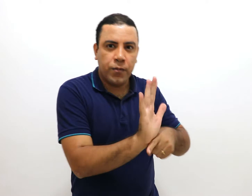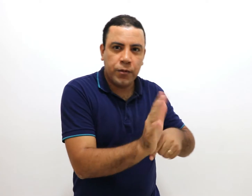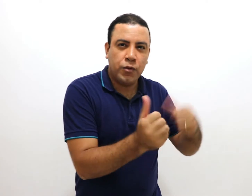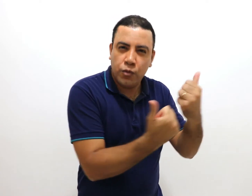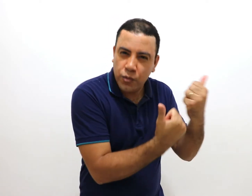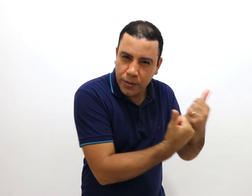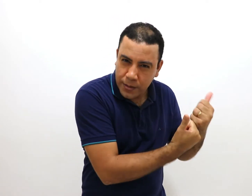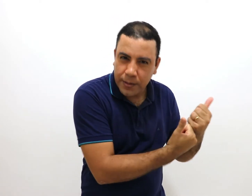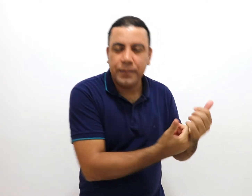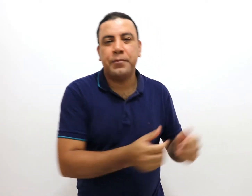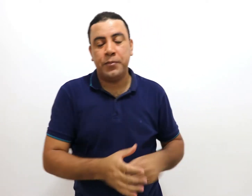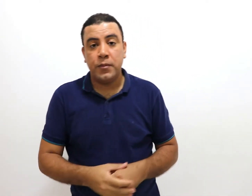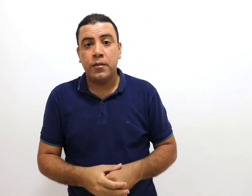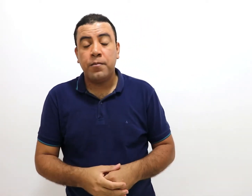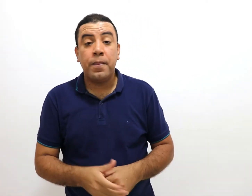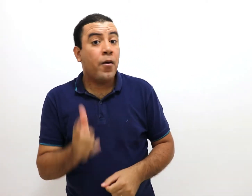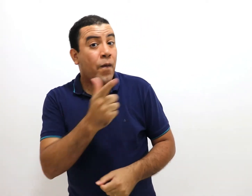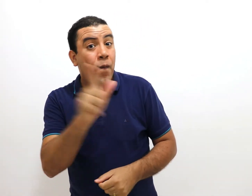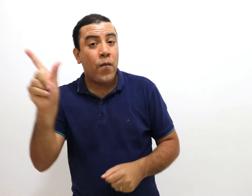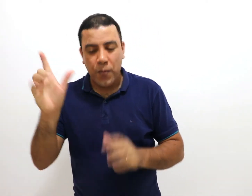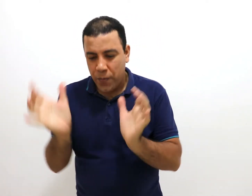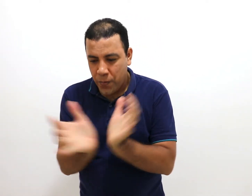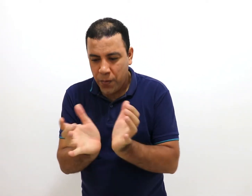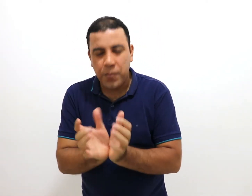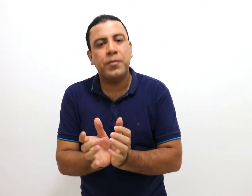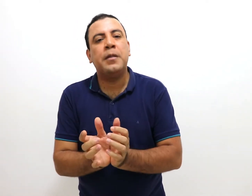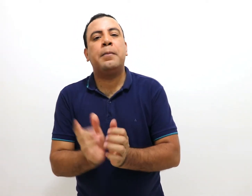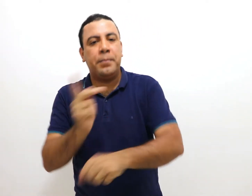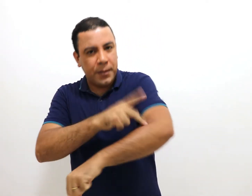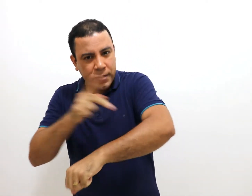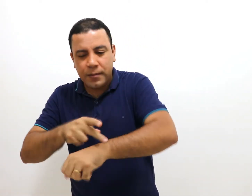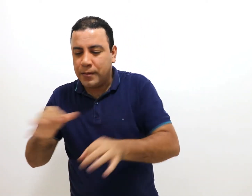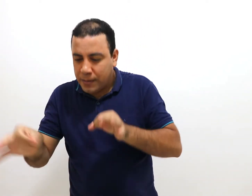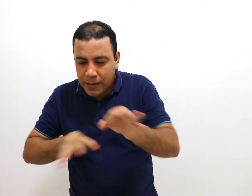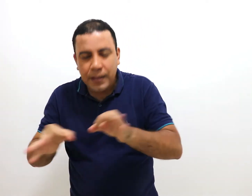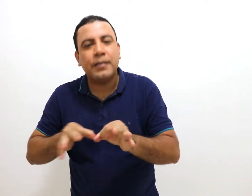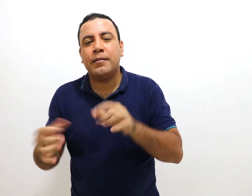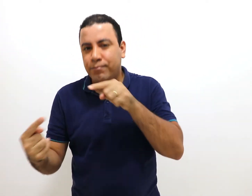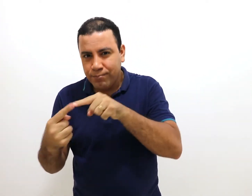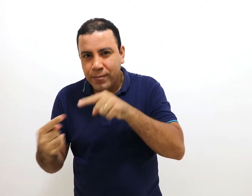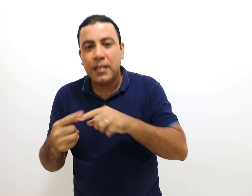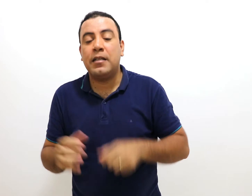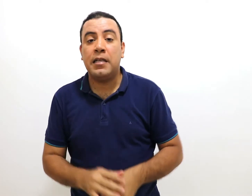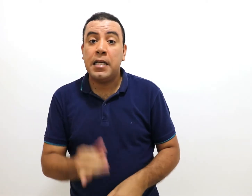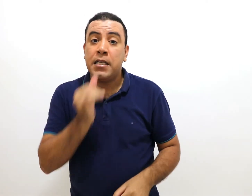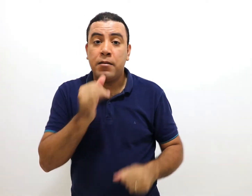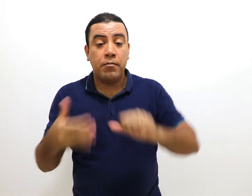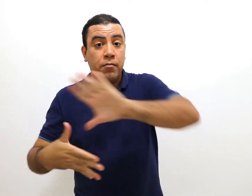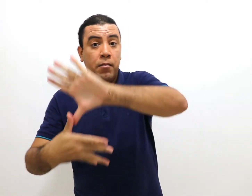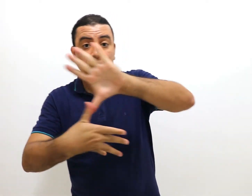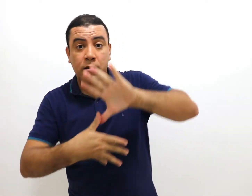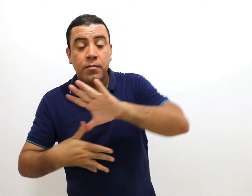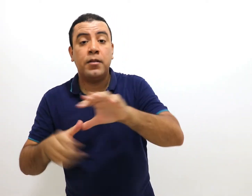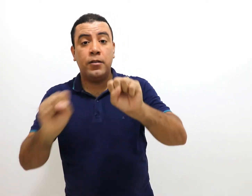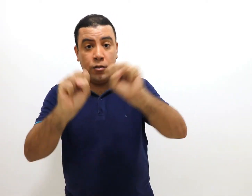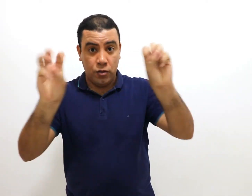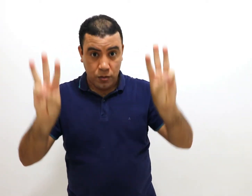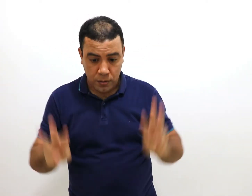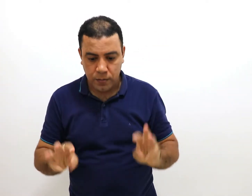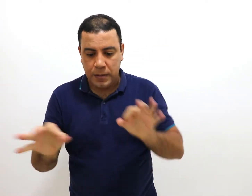entre outros, e diversas são aquelas que podem ser aplicadas pedagogicamente, como